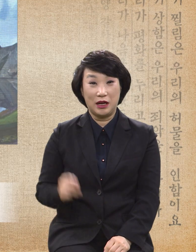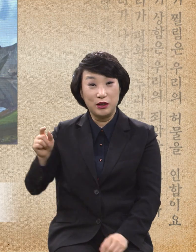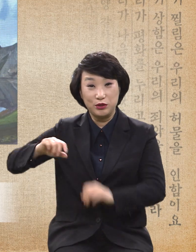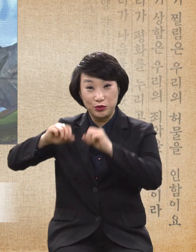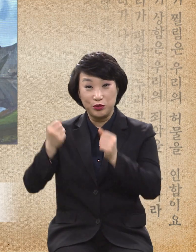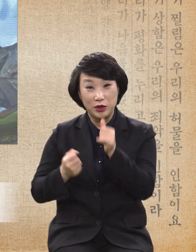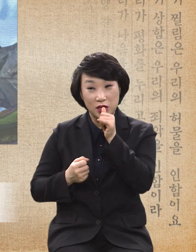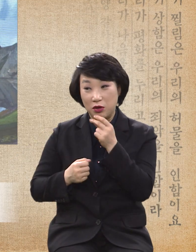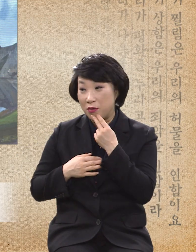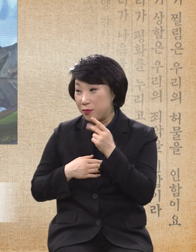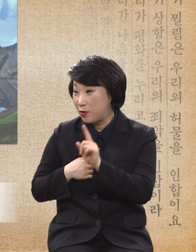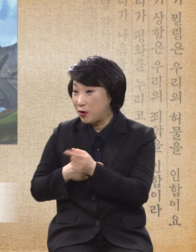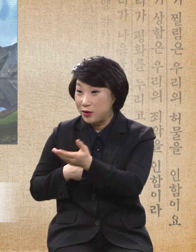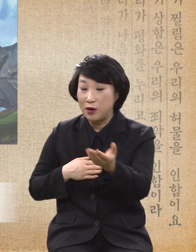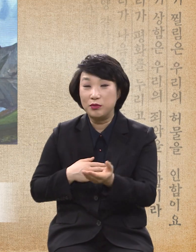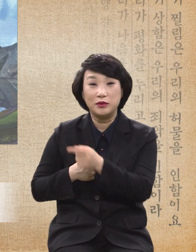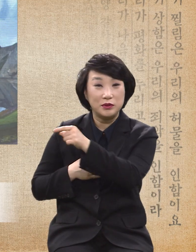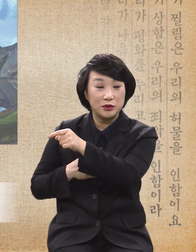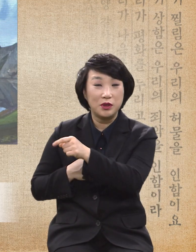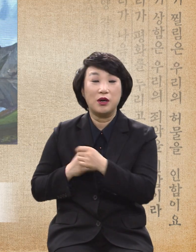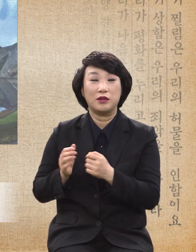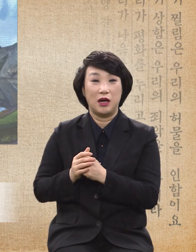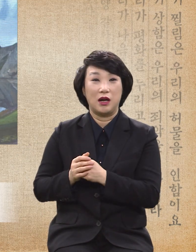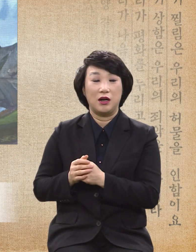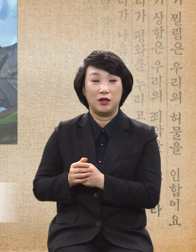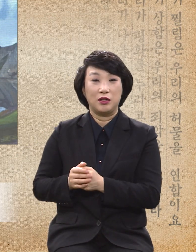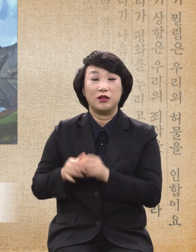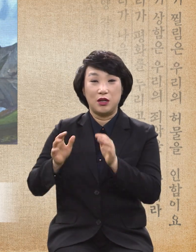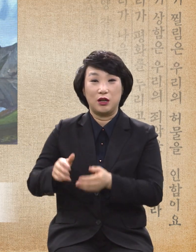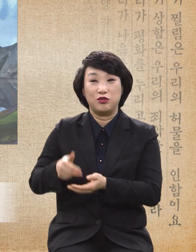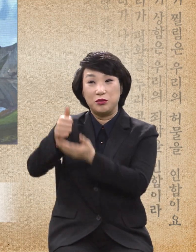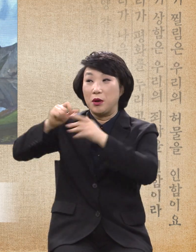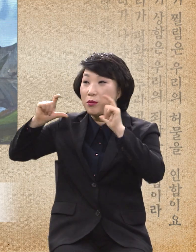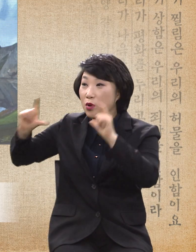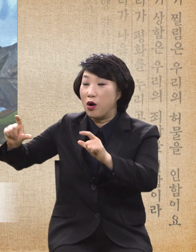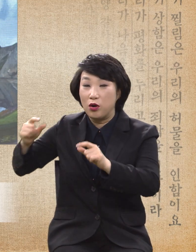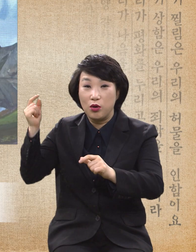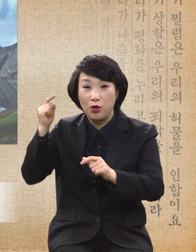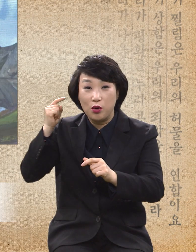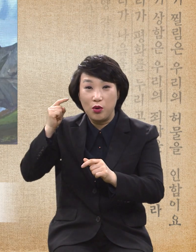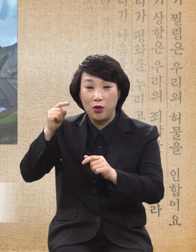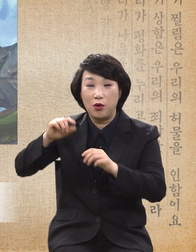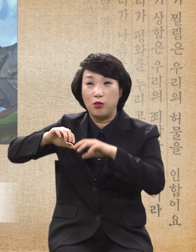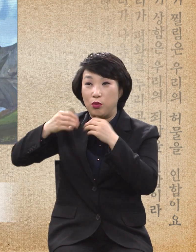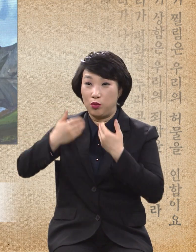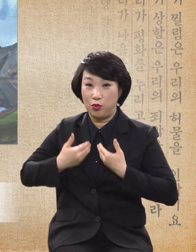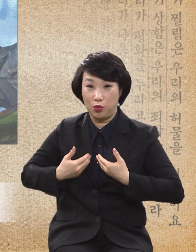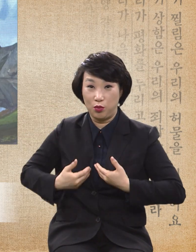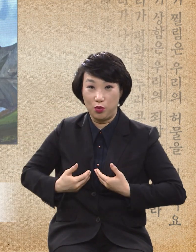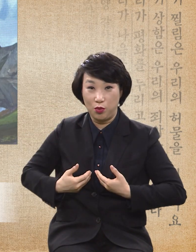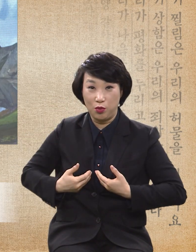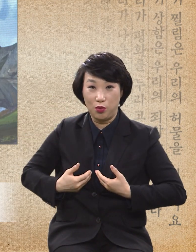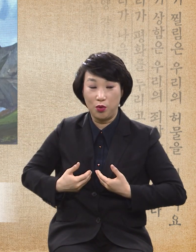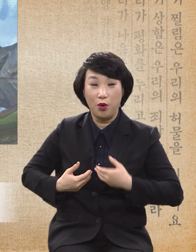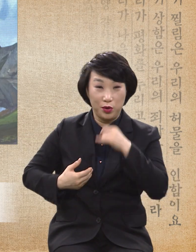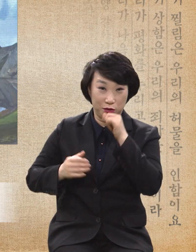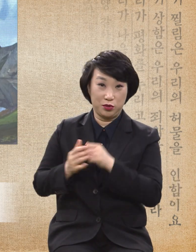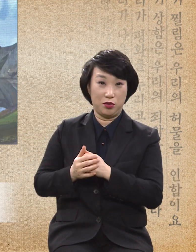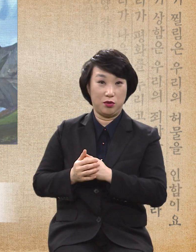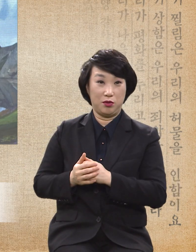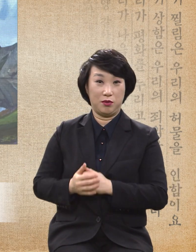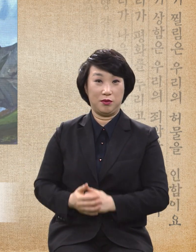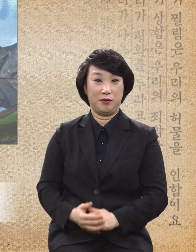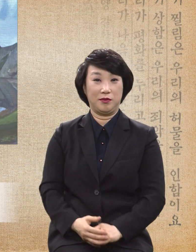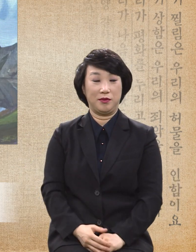없느냐. 들을 귀가 있기 때문에 잔잔해지는 거 아니요, 꼼짝달싹 못하고 잔잔하는 거